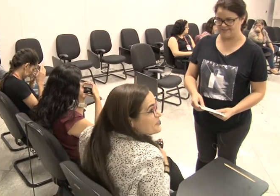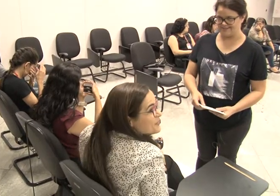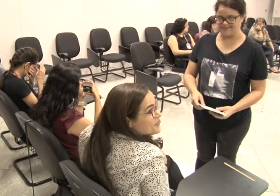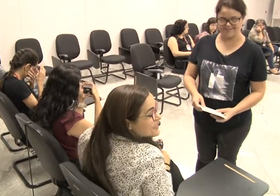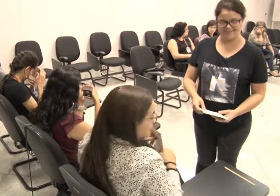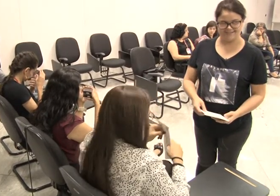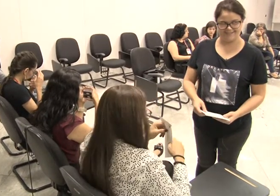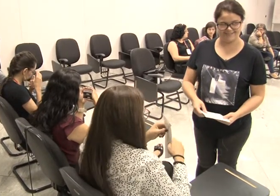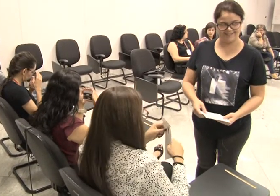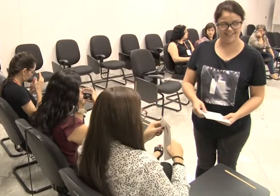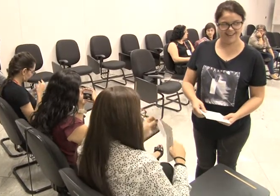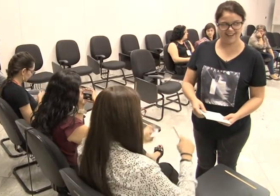Loteria.